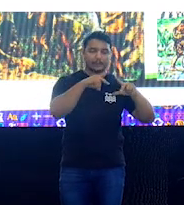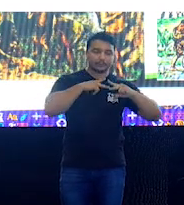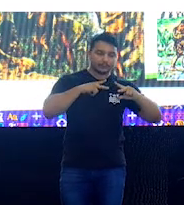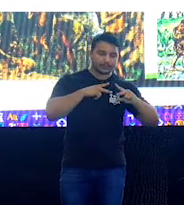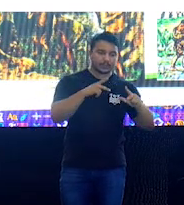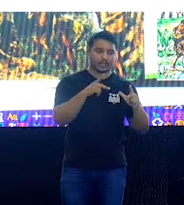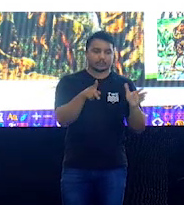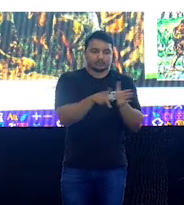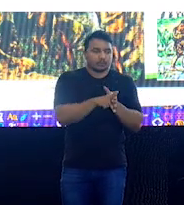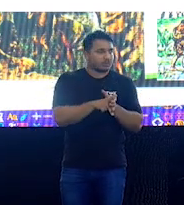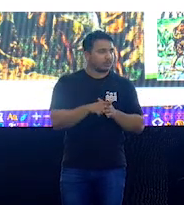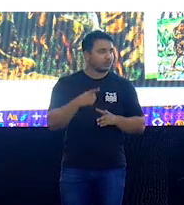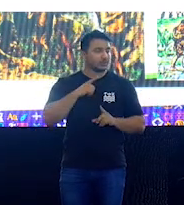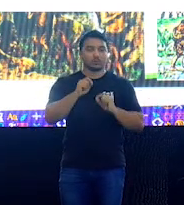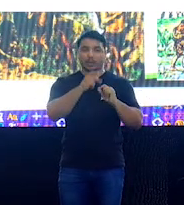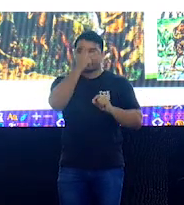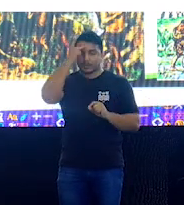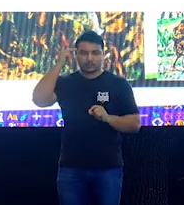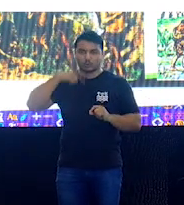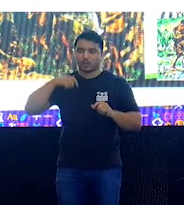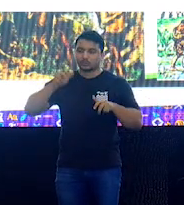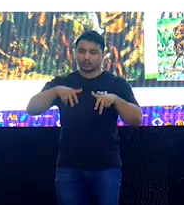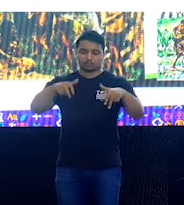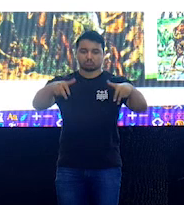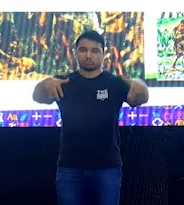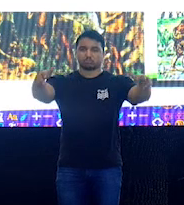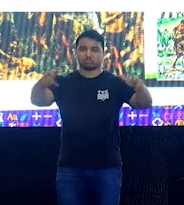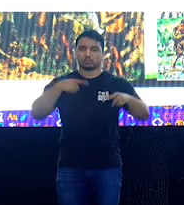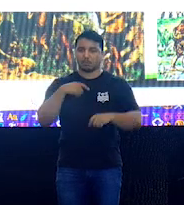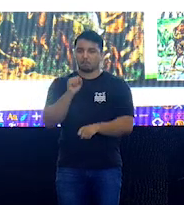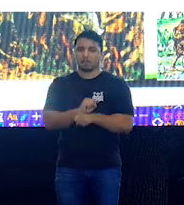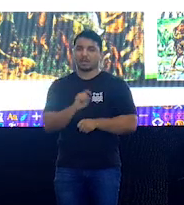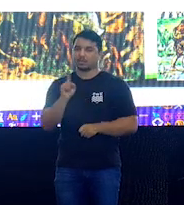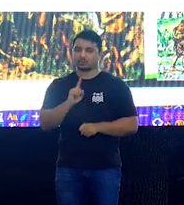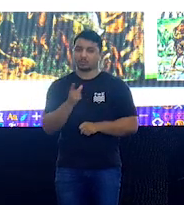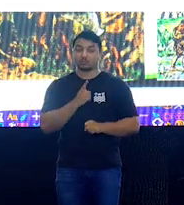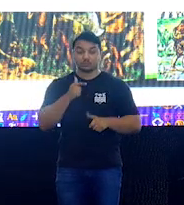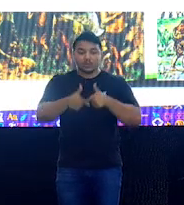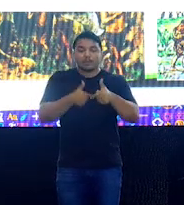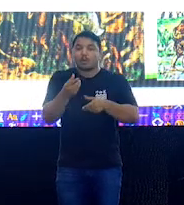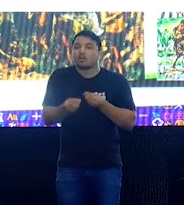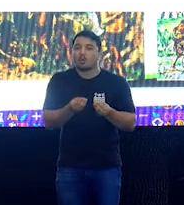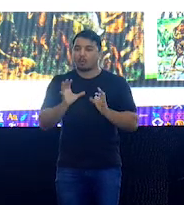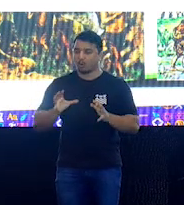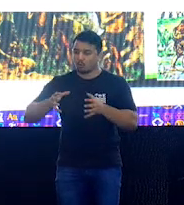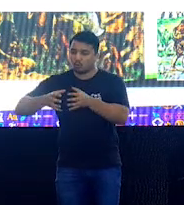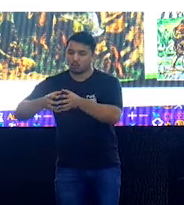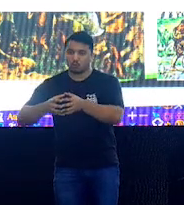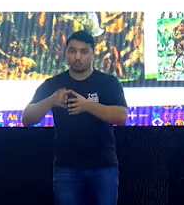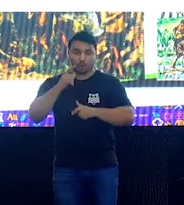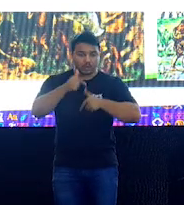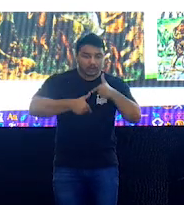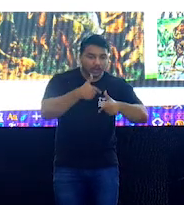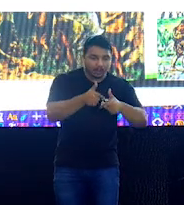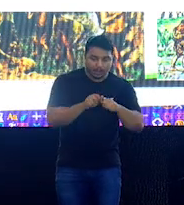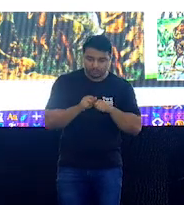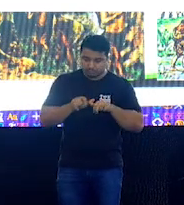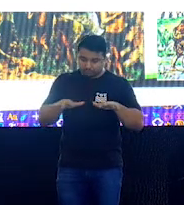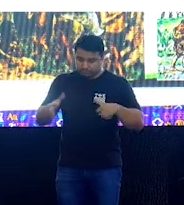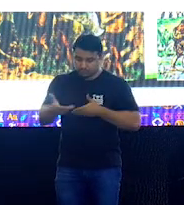os homens são nômades. O trabalho é feito coletivamente e o fruto do trabalho